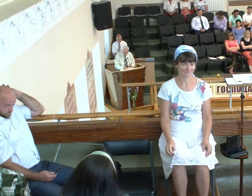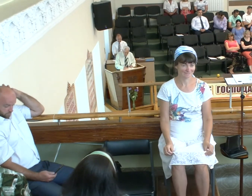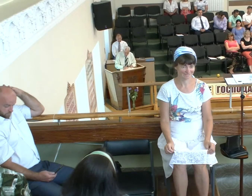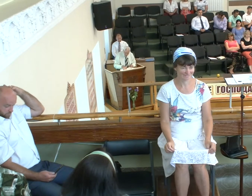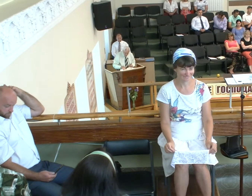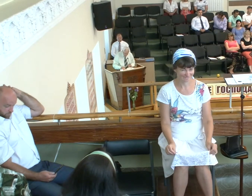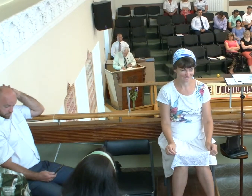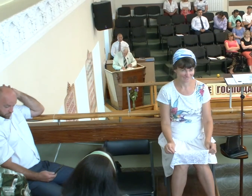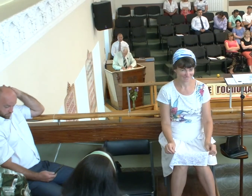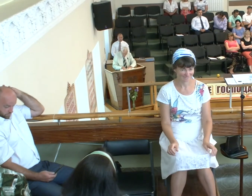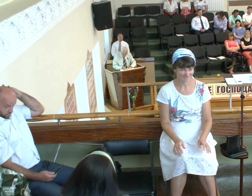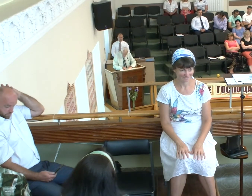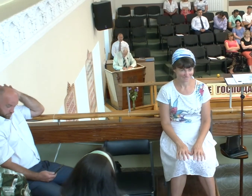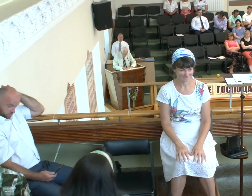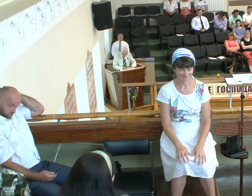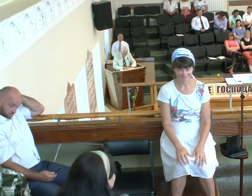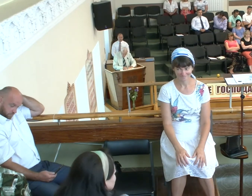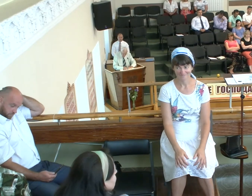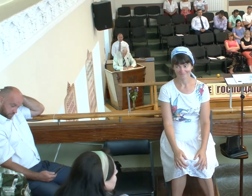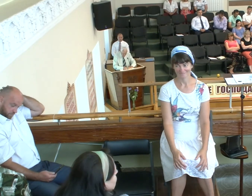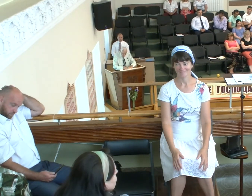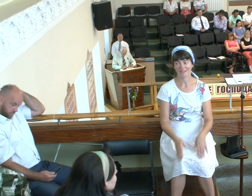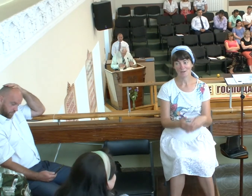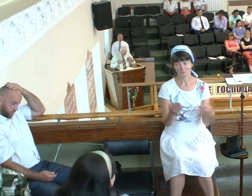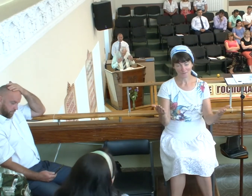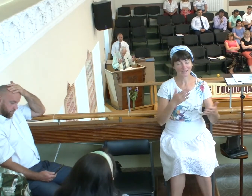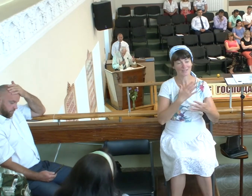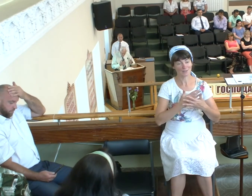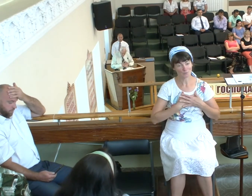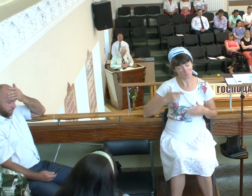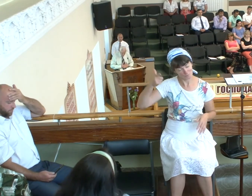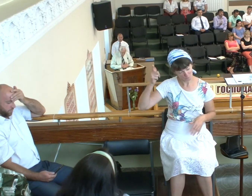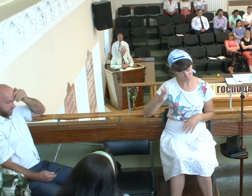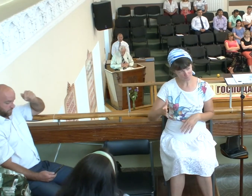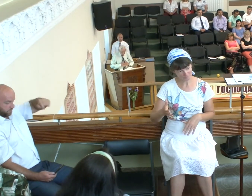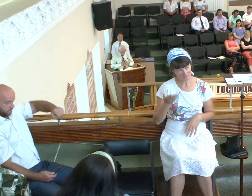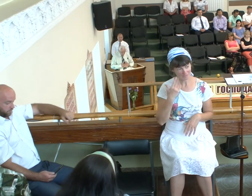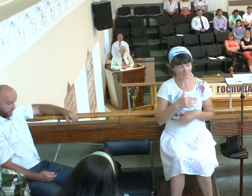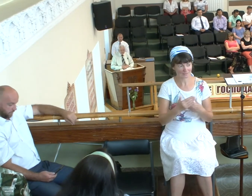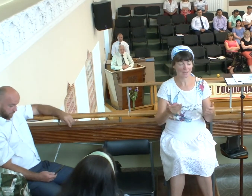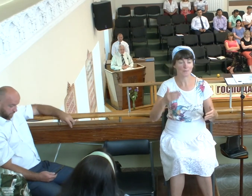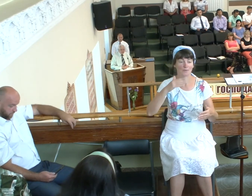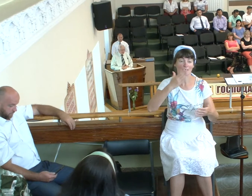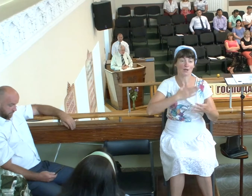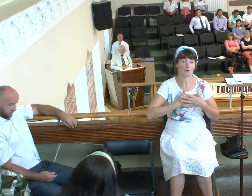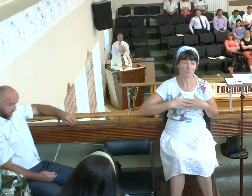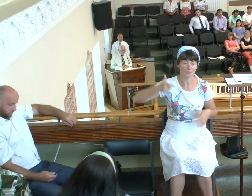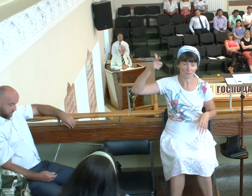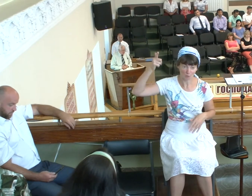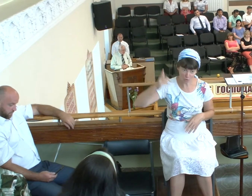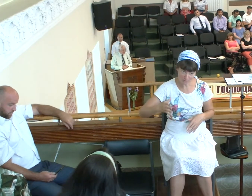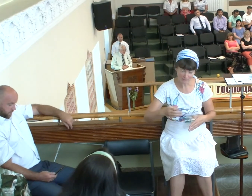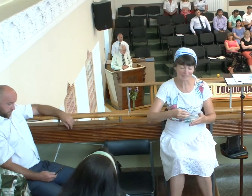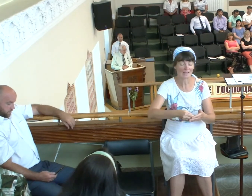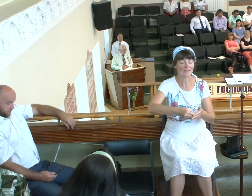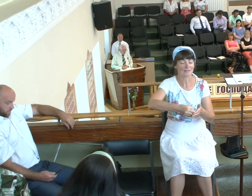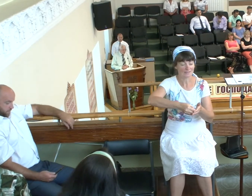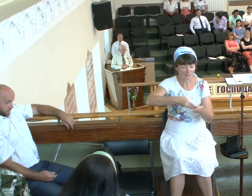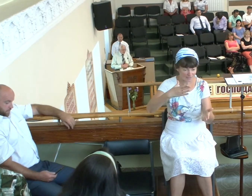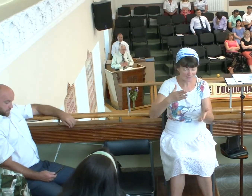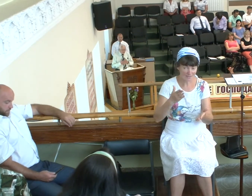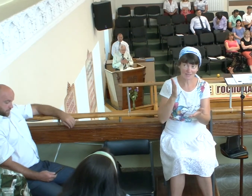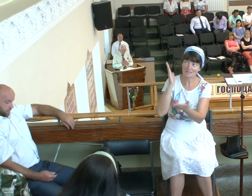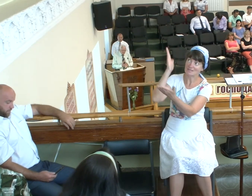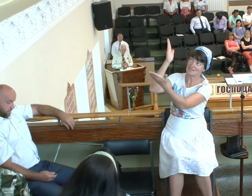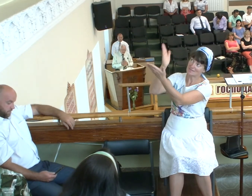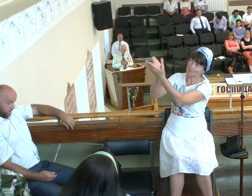любите мира. Мы любим Господа. И когда мы любим Господа, то вся система ценностей направлена к Нему.